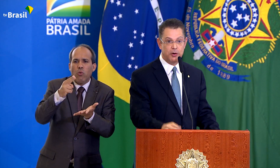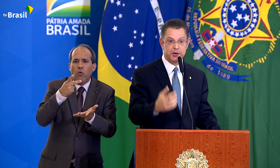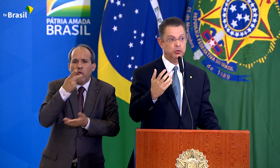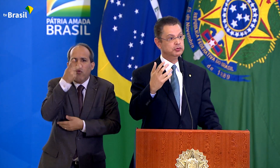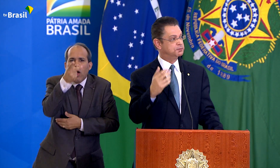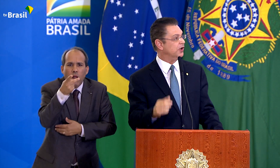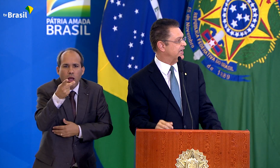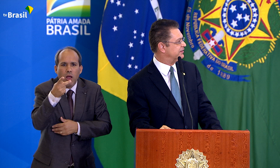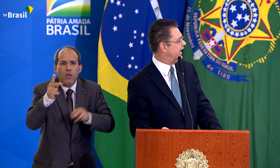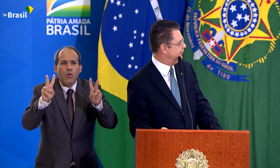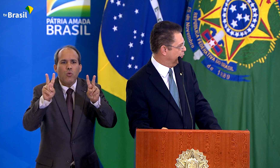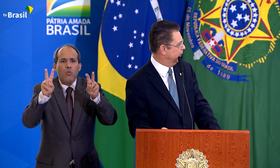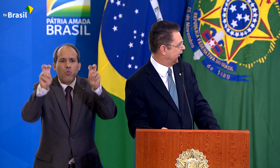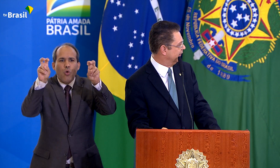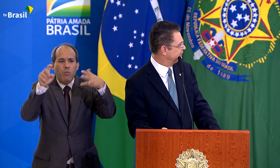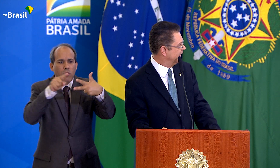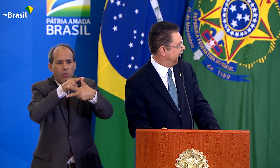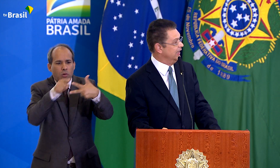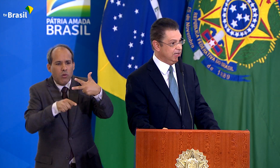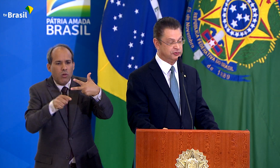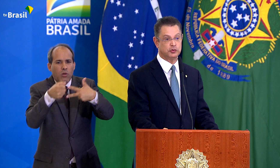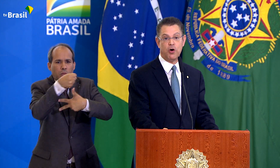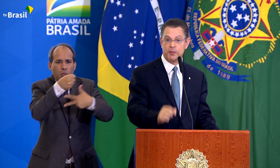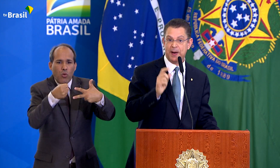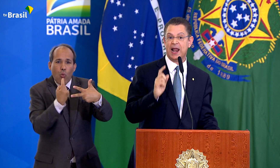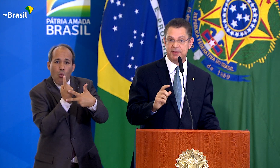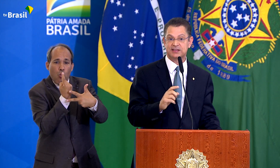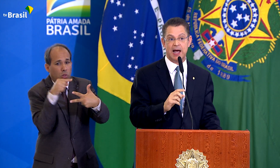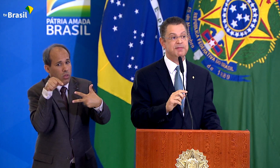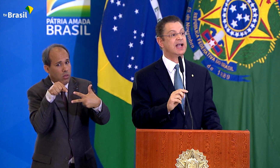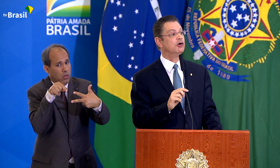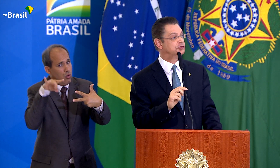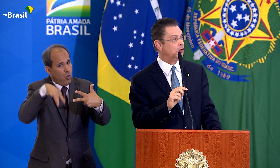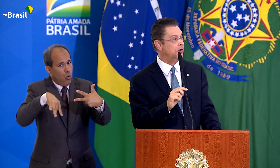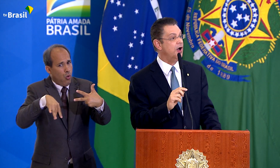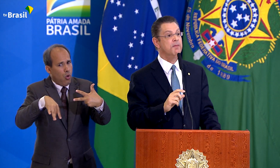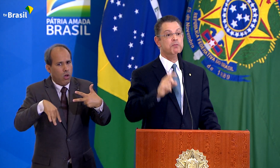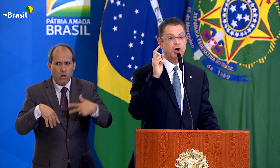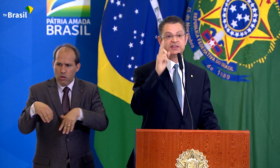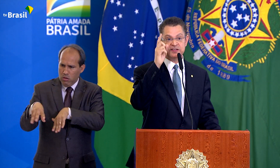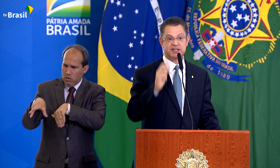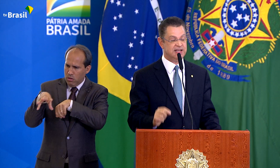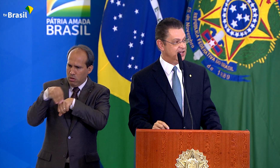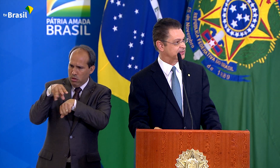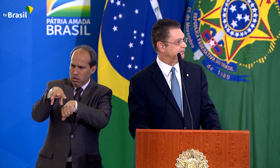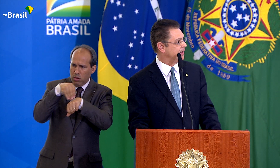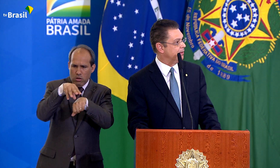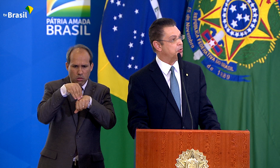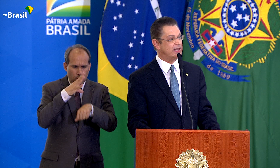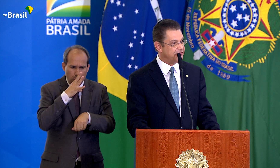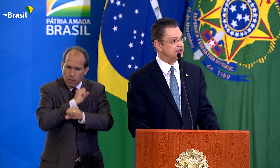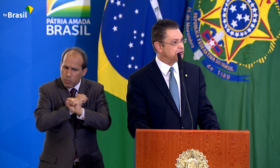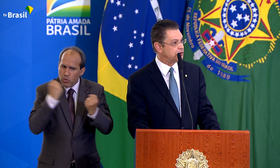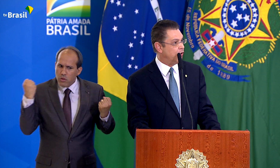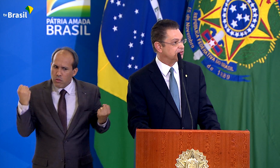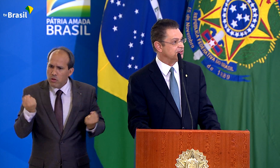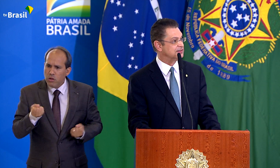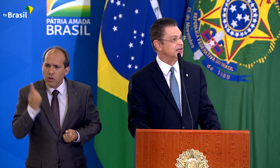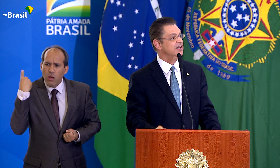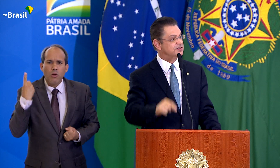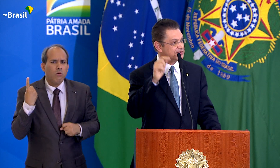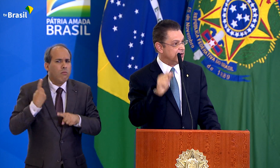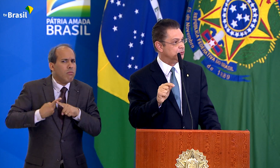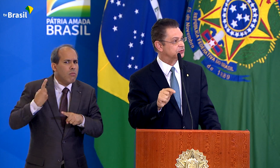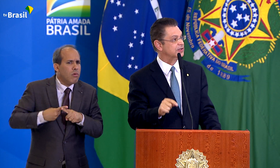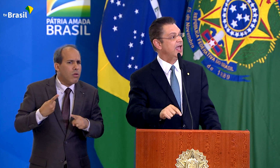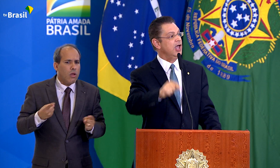sobre um dos poderes da república e isso como parlamentar me causou muita estranheza porque afinal